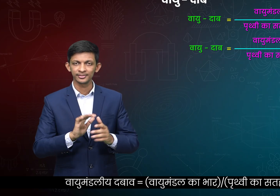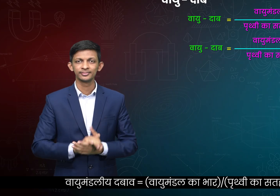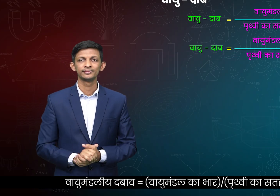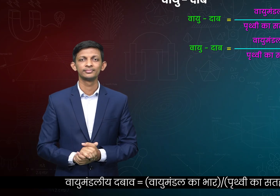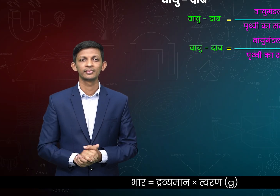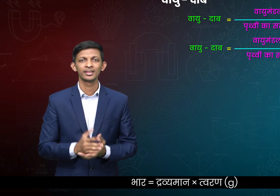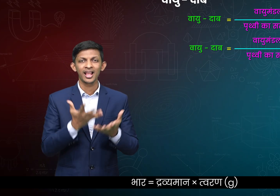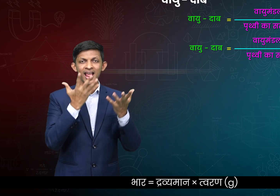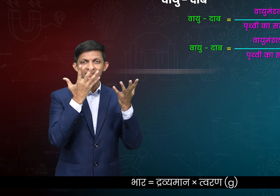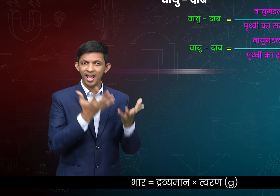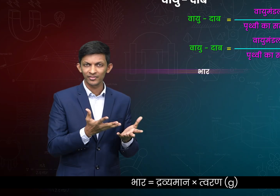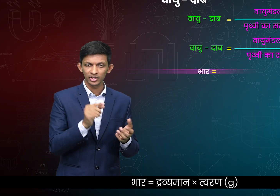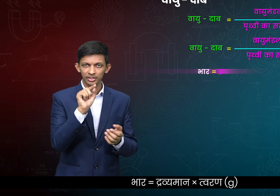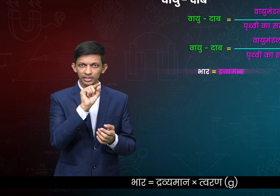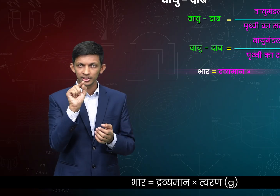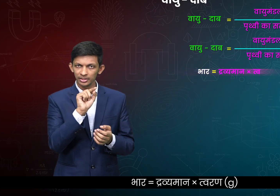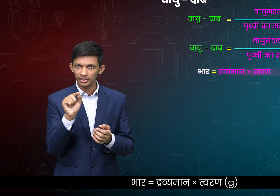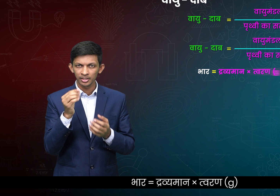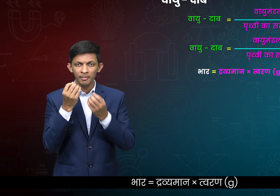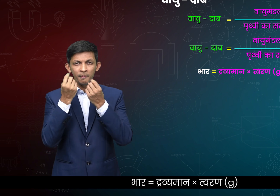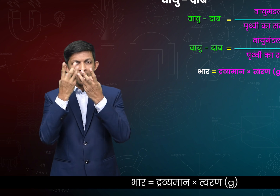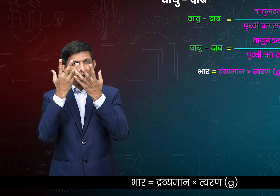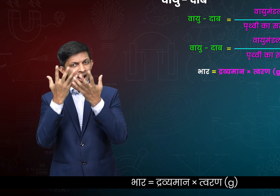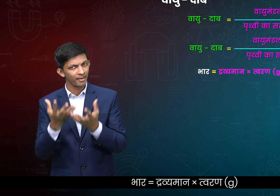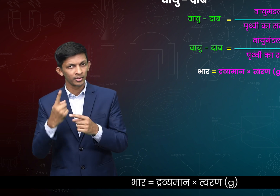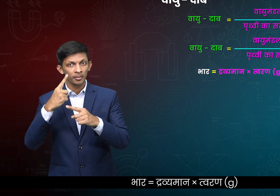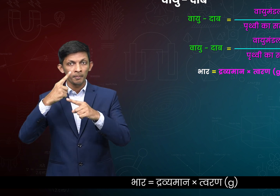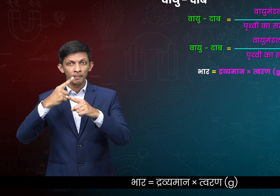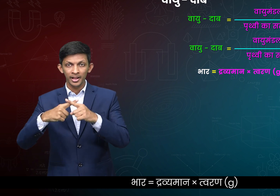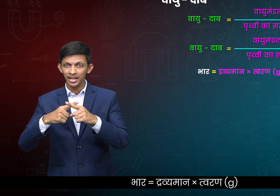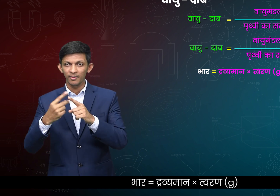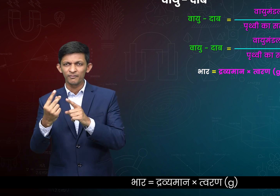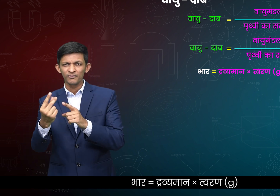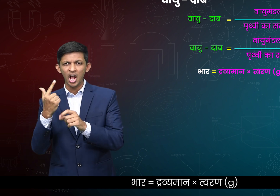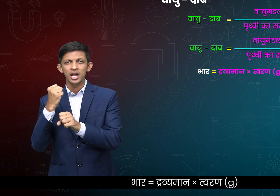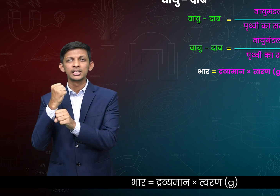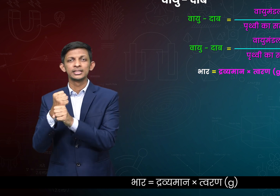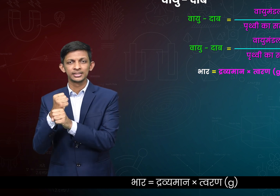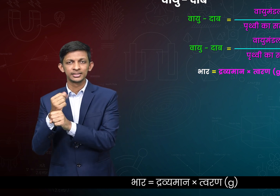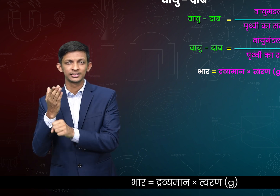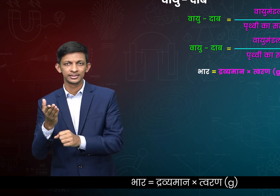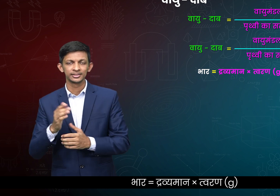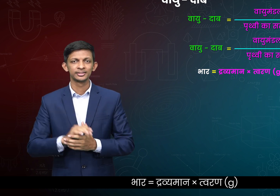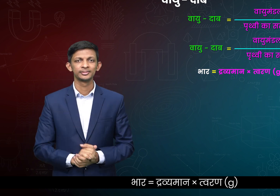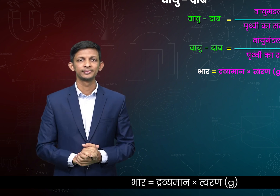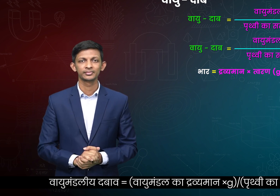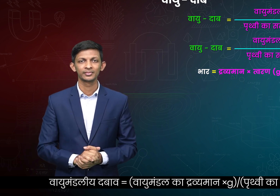क्षेत्र। भार इज इक्वल्स टू द्रव्यमान इंटू त्वरण g।